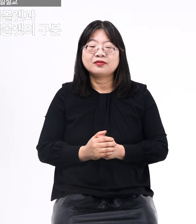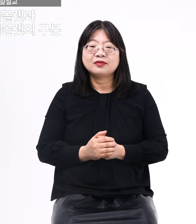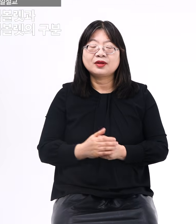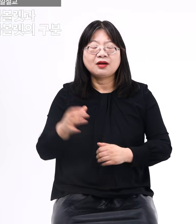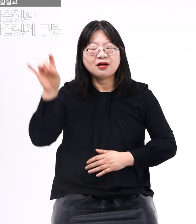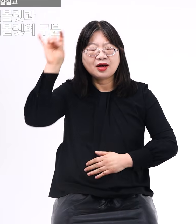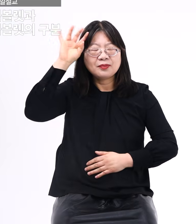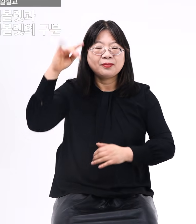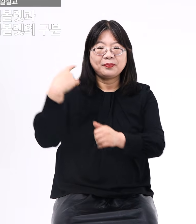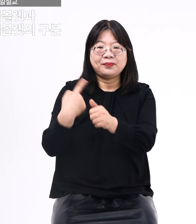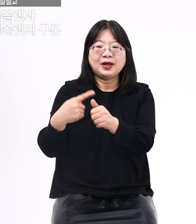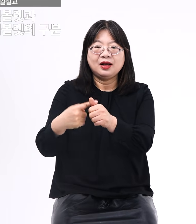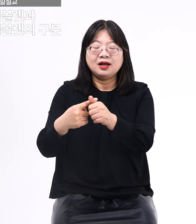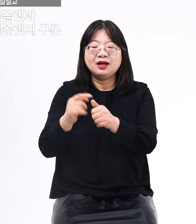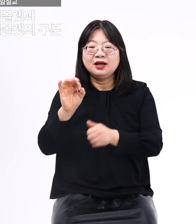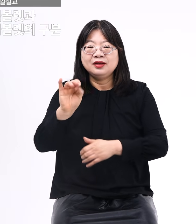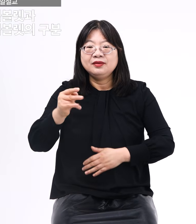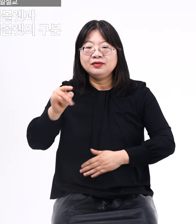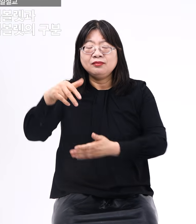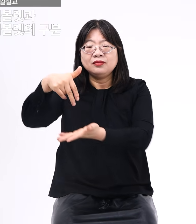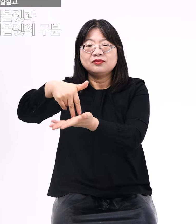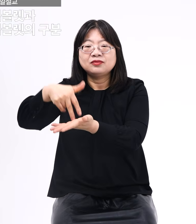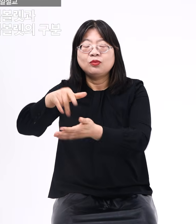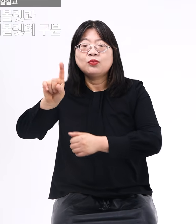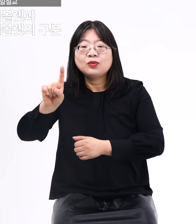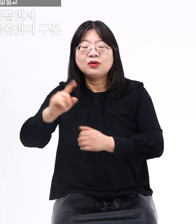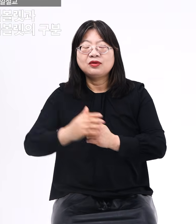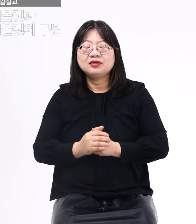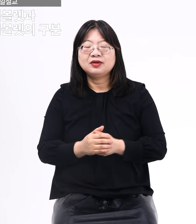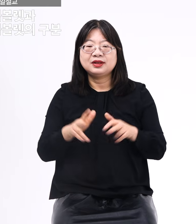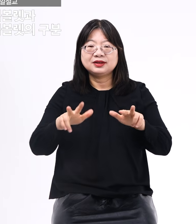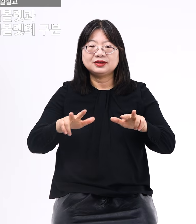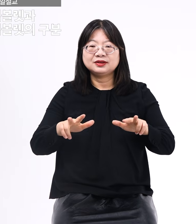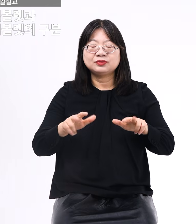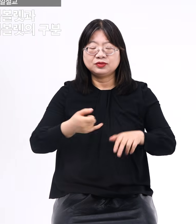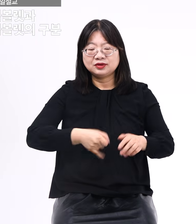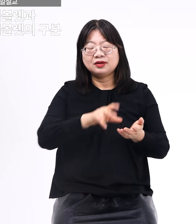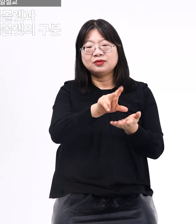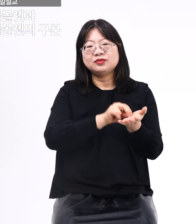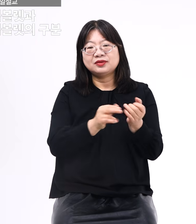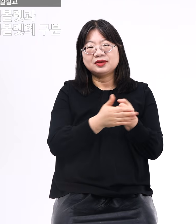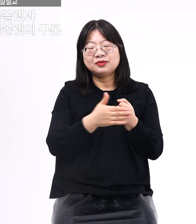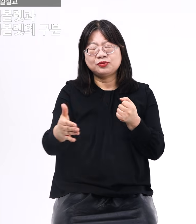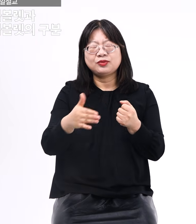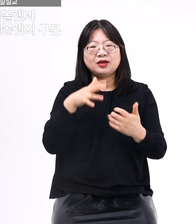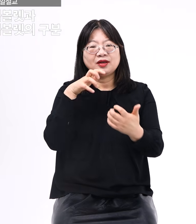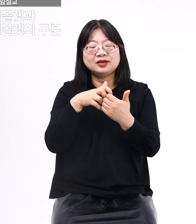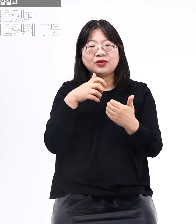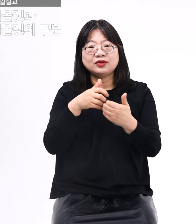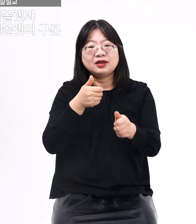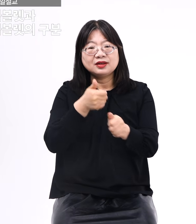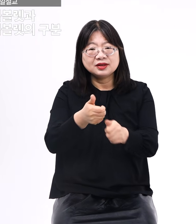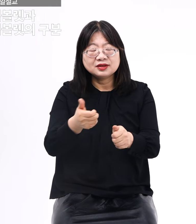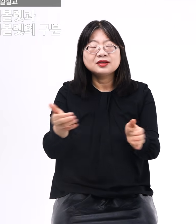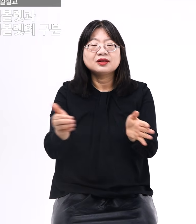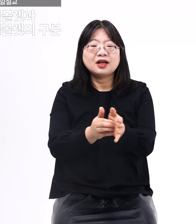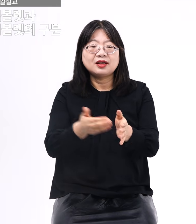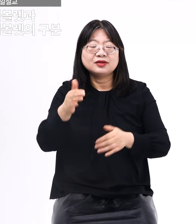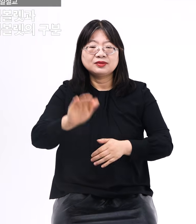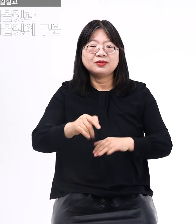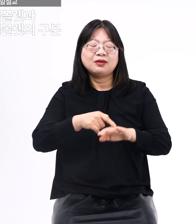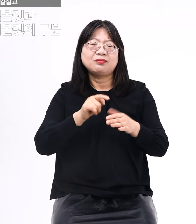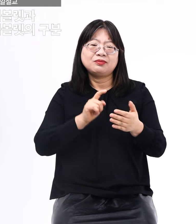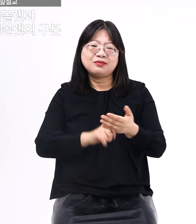비난 앞에 선 입다 입장에서는 안 그래도 지금 딸 문제 때문에 전쟁에 승리를 거두었어도